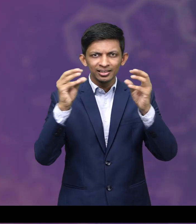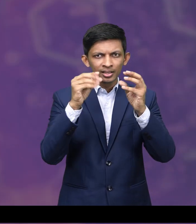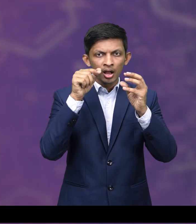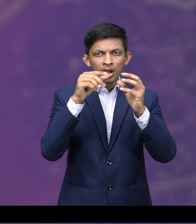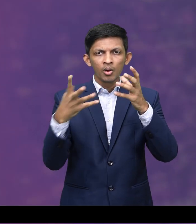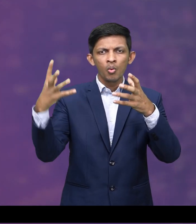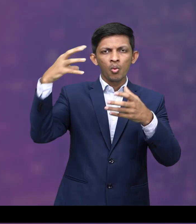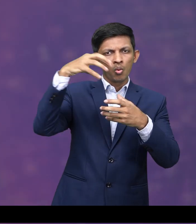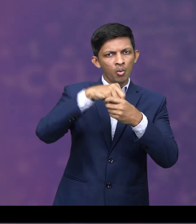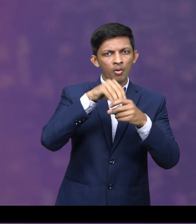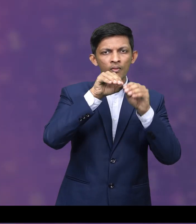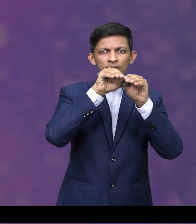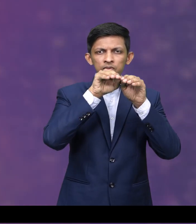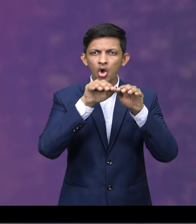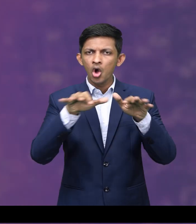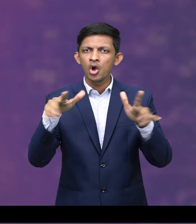యొక్క విముక్తిని కలిగి ఉంటుంది.